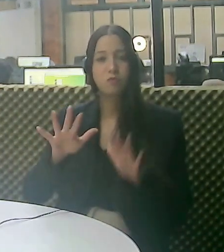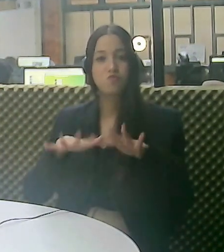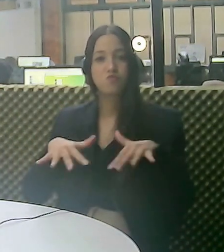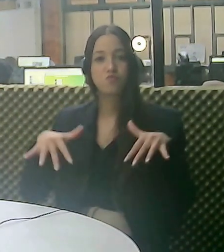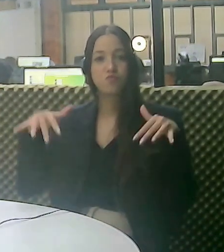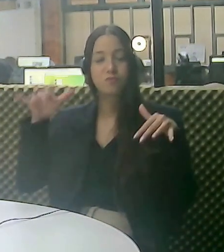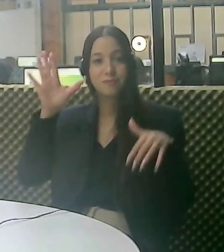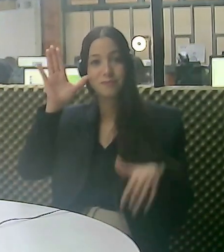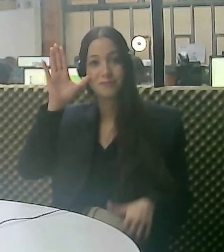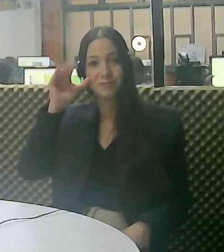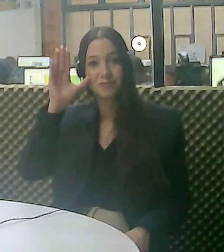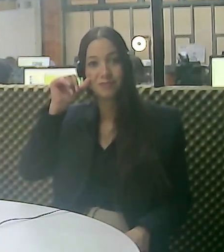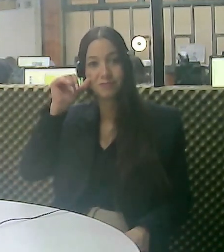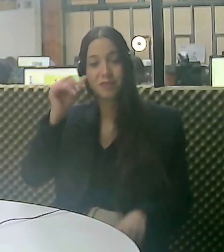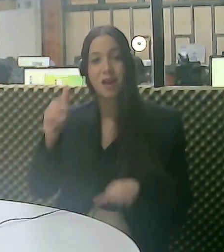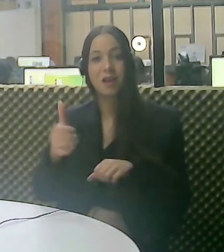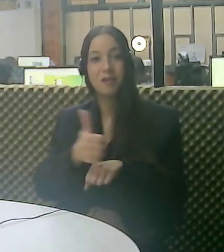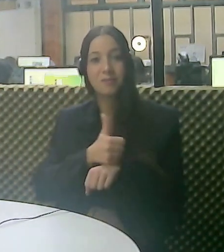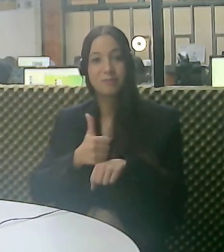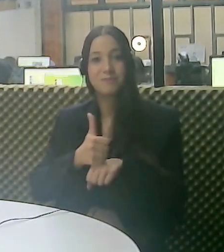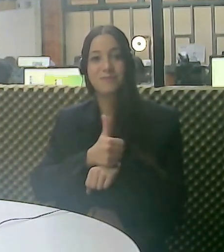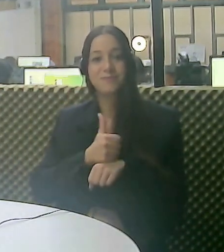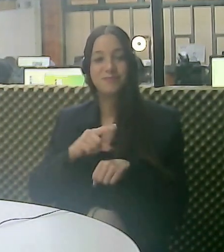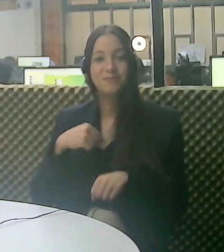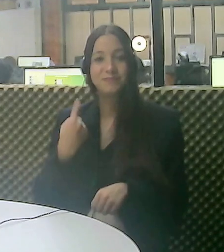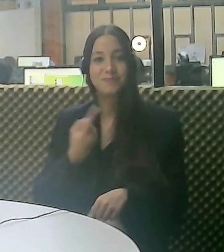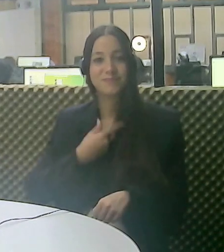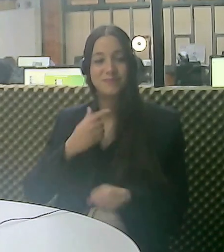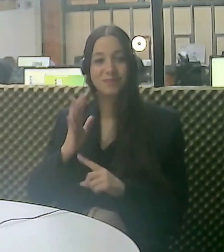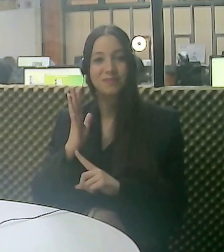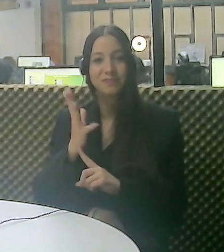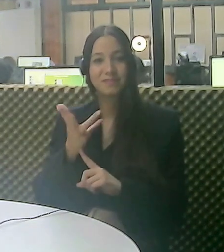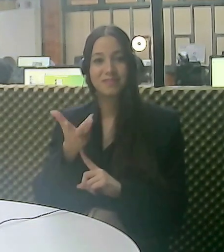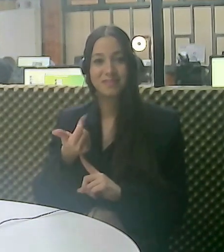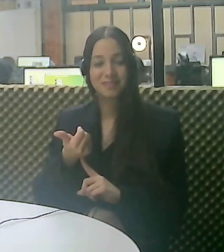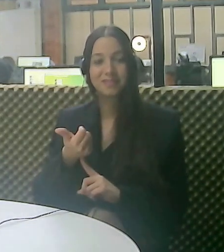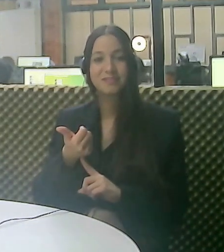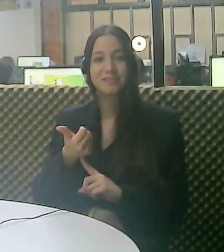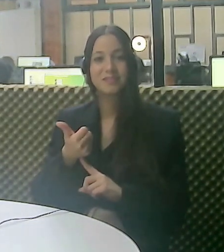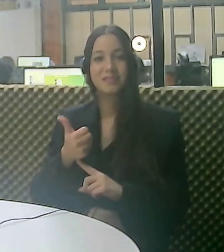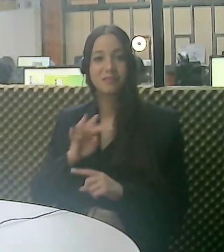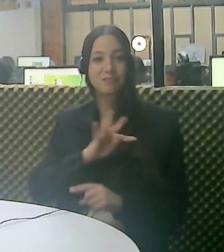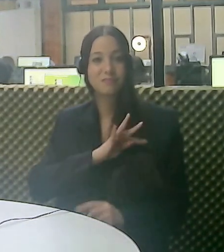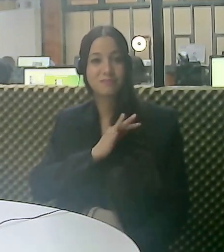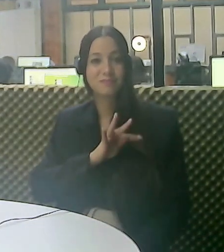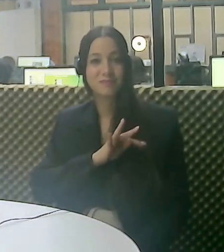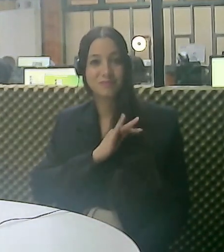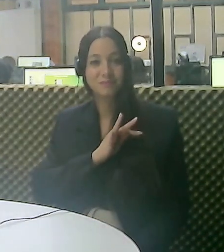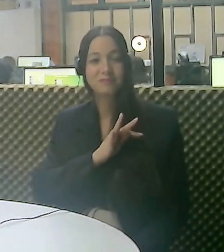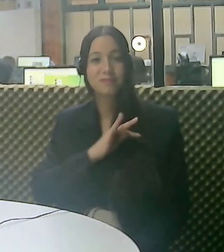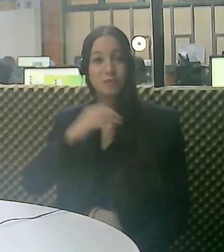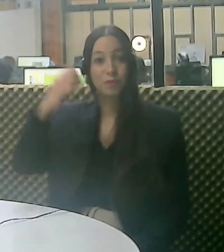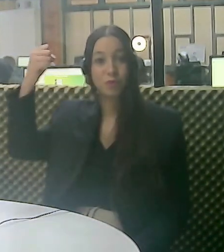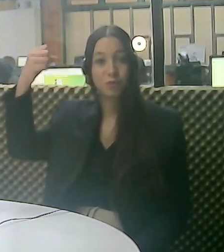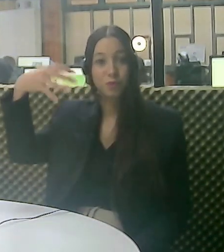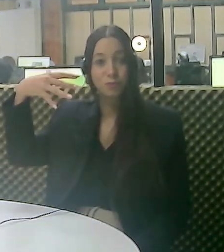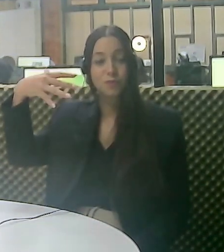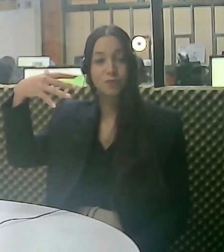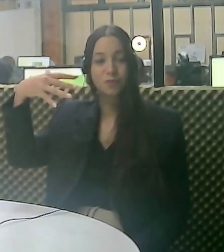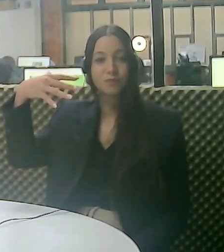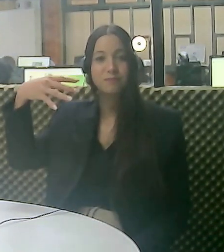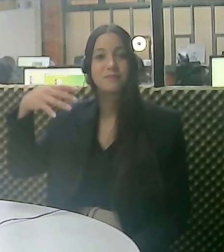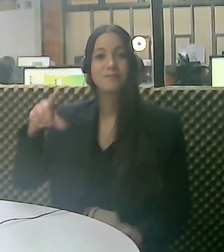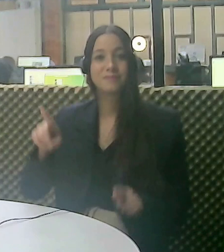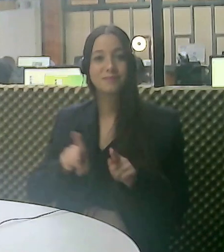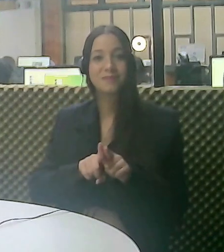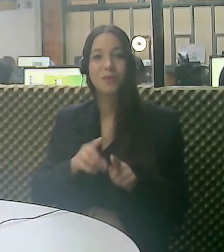plateias, profissionalizando os nossos artistas, os nossos técnicos, os nossos iluminadores,